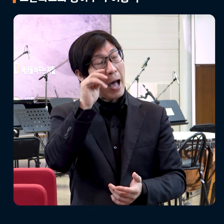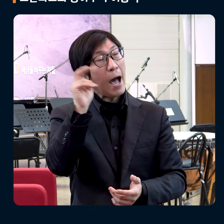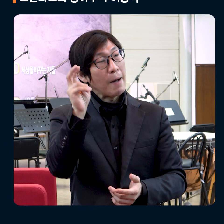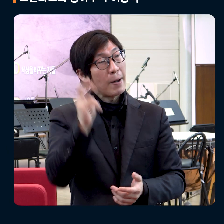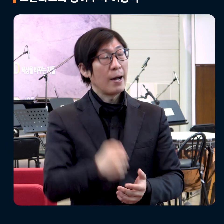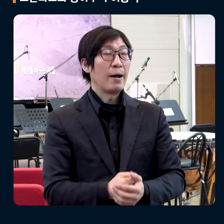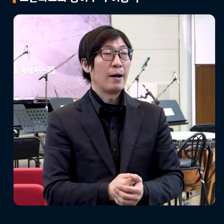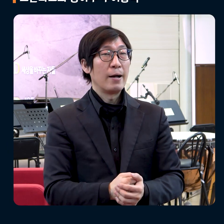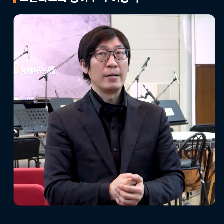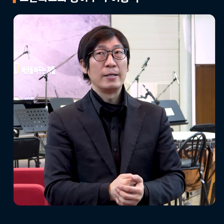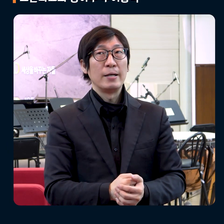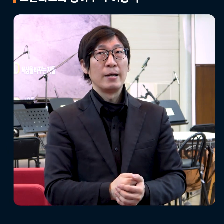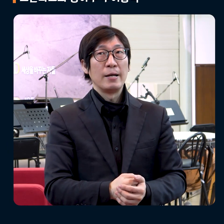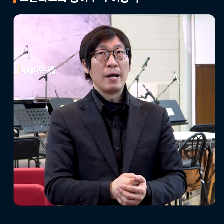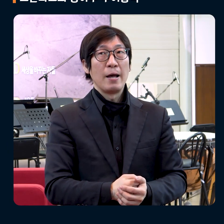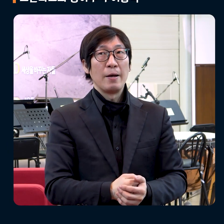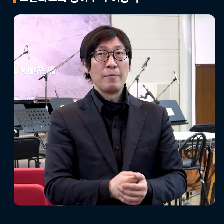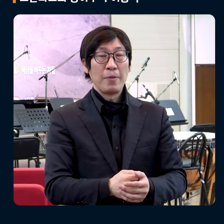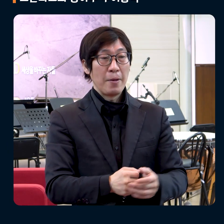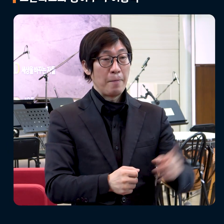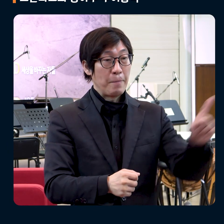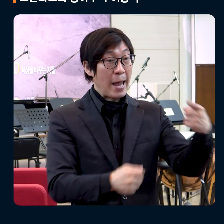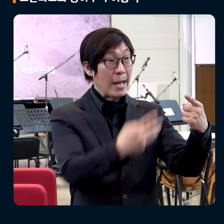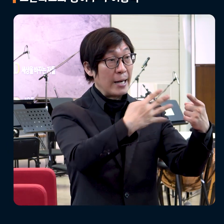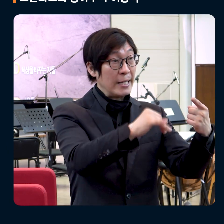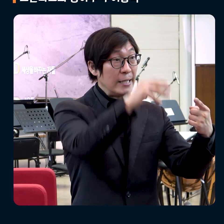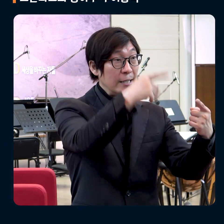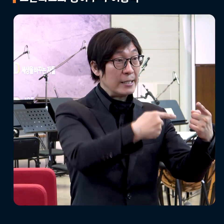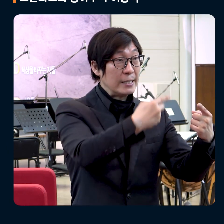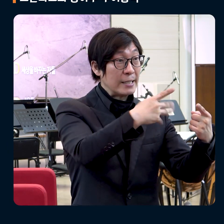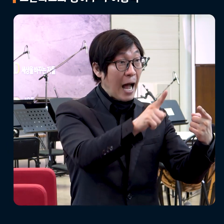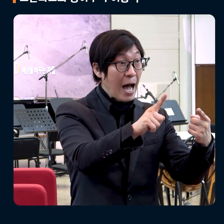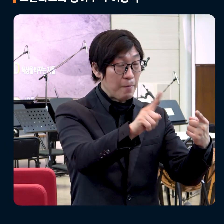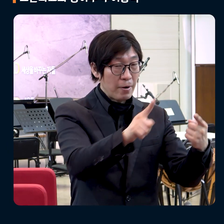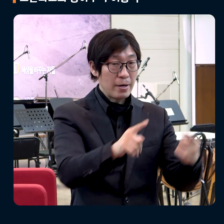조금 차이가 있지만 학자들마다 이 100리트라는